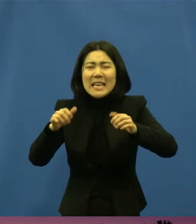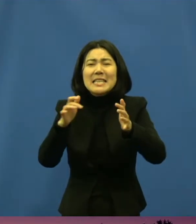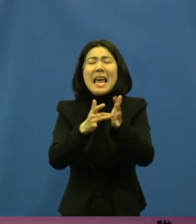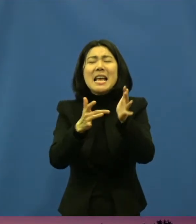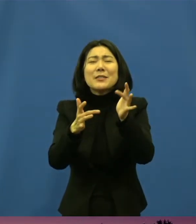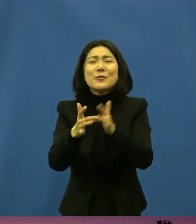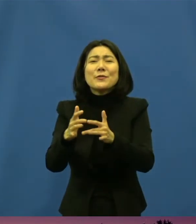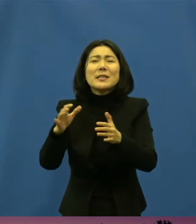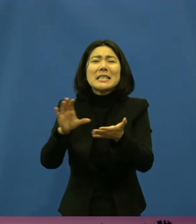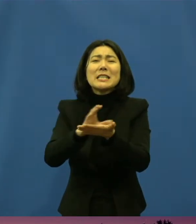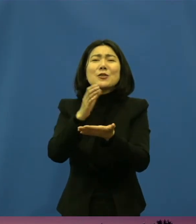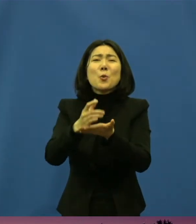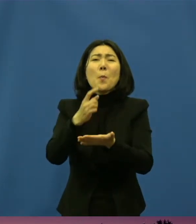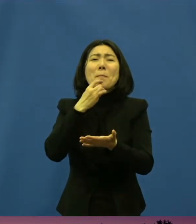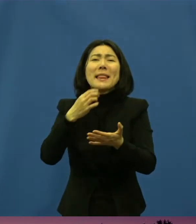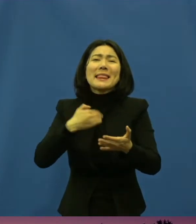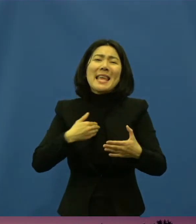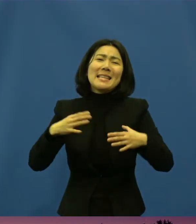그러기 위해서 여러분, 우리는